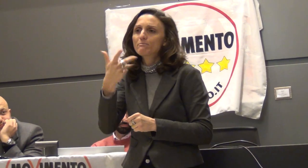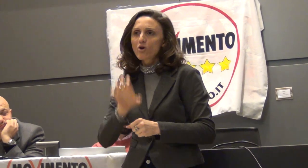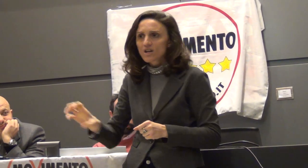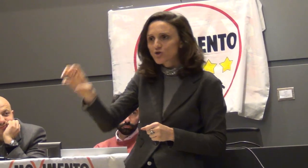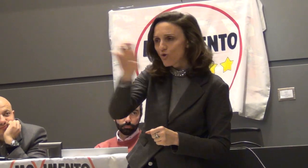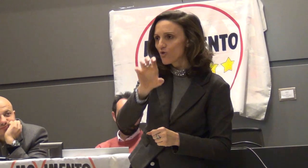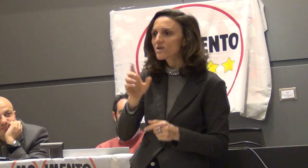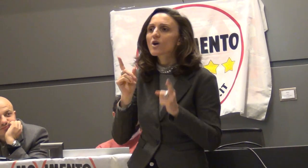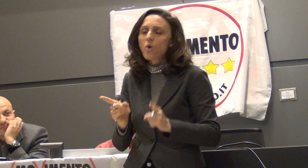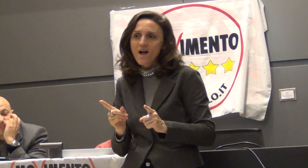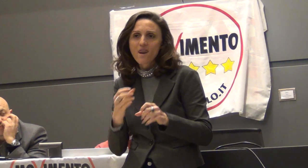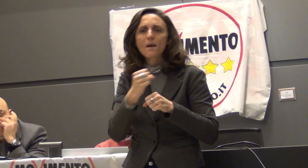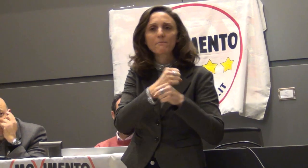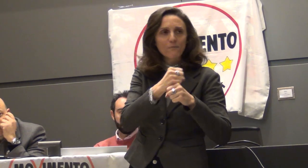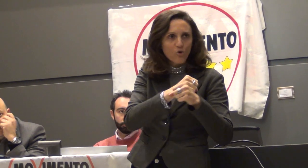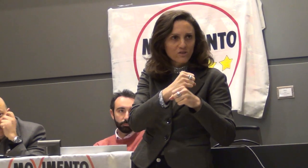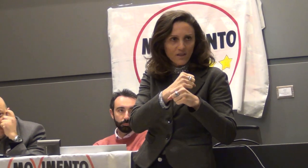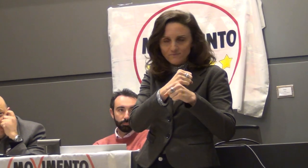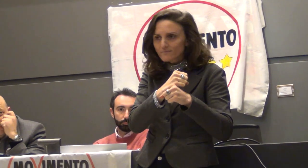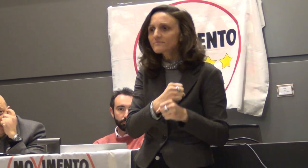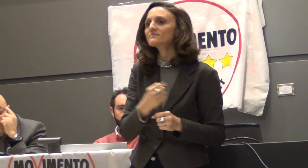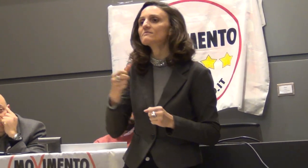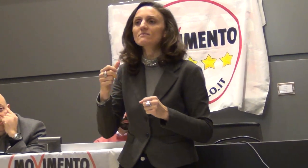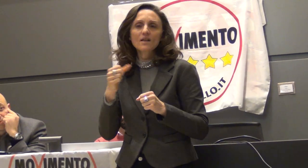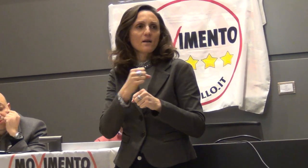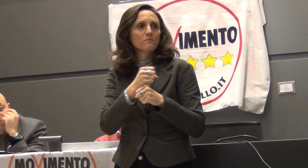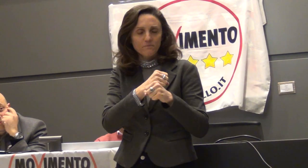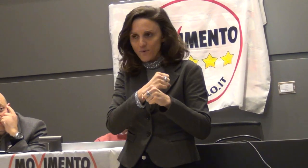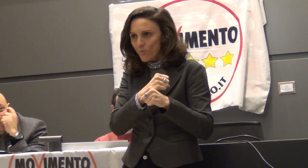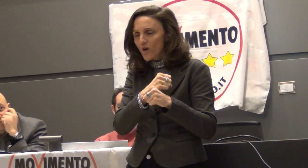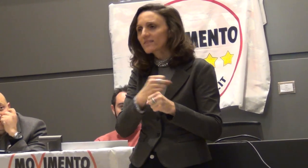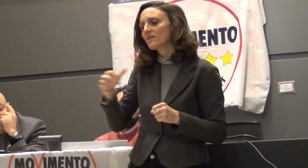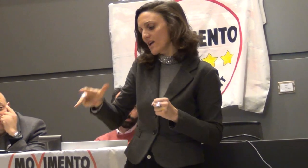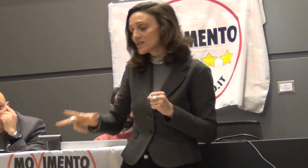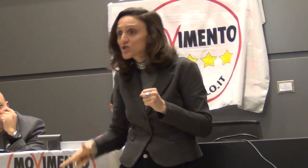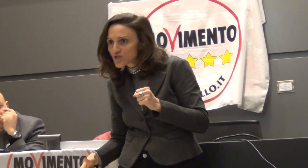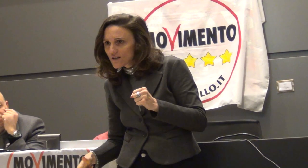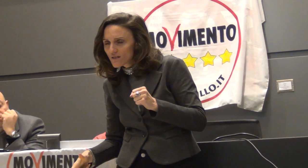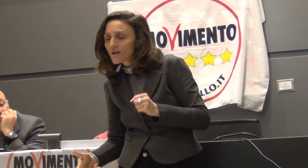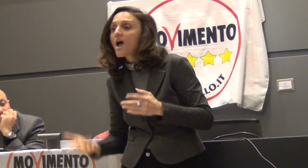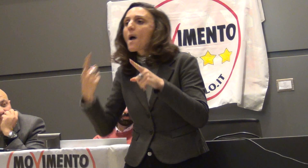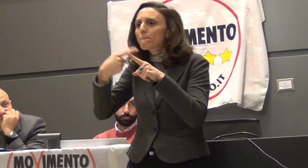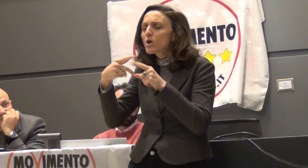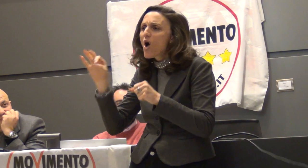riconoscimento della lingua dei segni è stato riconosciuto in alcune regioni d'Italia tipo il Piemonte, la Sicilia